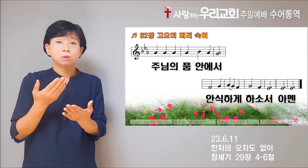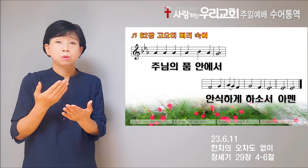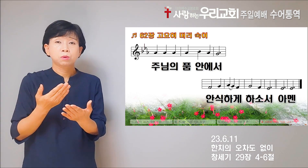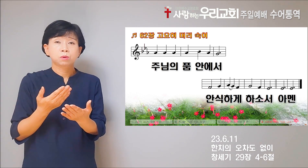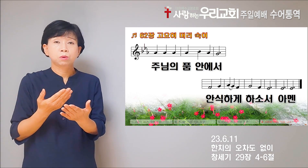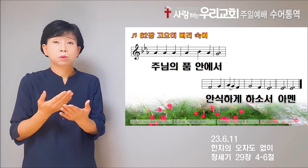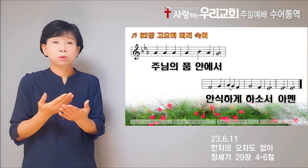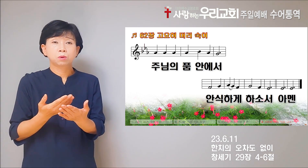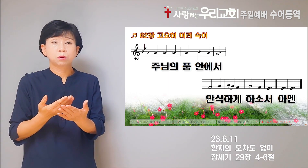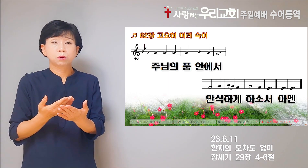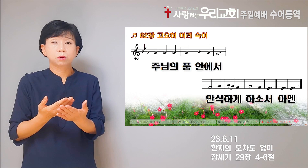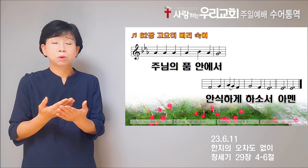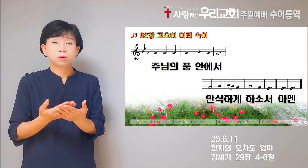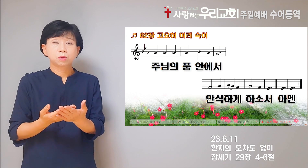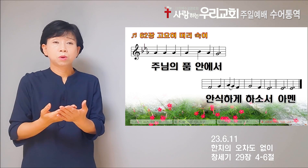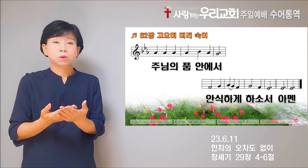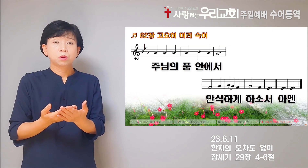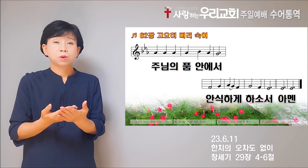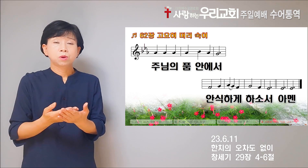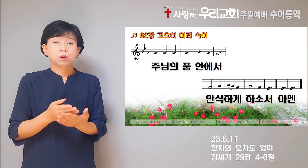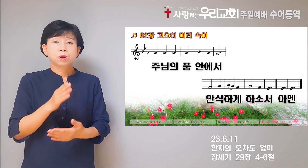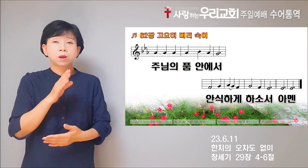하소서.